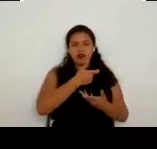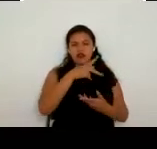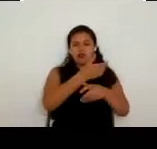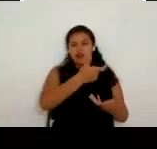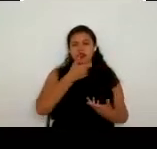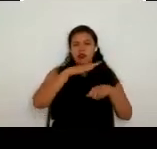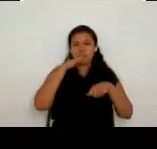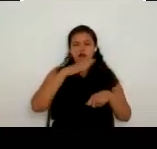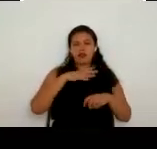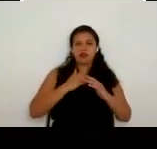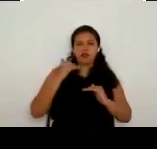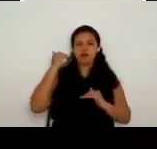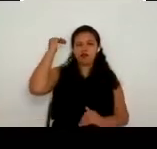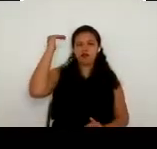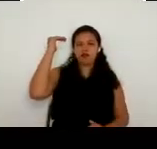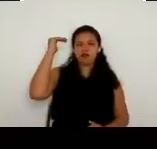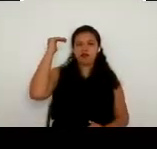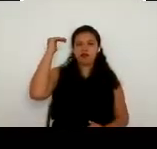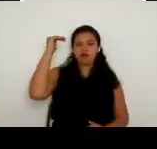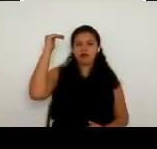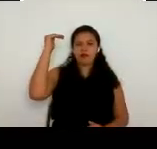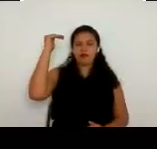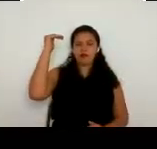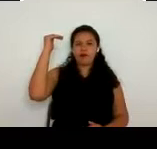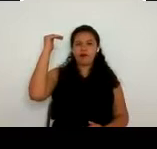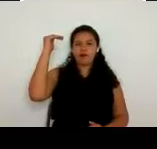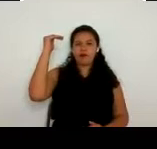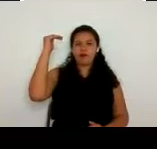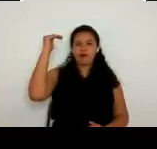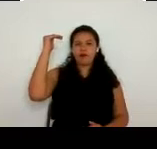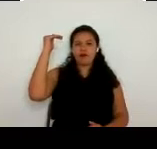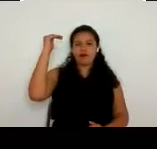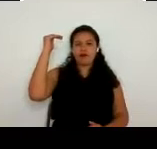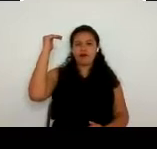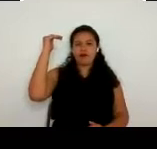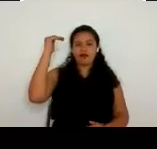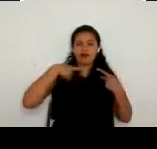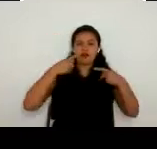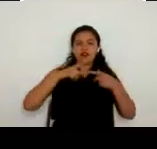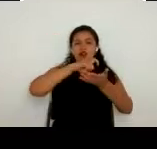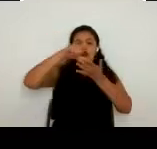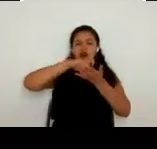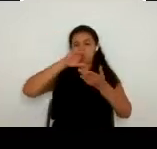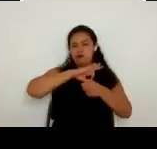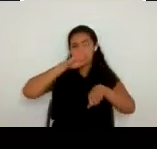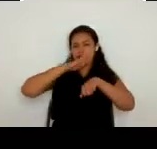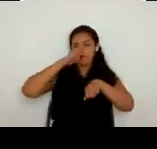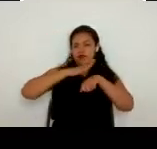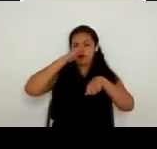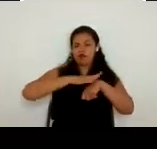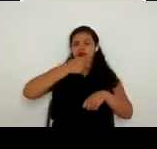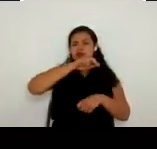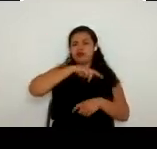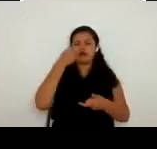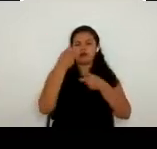alto y que por eso bueno pues es mayor el poder adquisitivo que tiene la persona por lo que le vamos asignando un